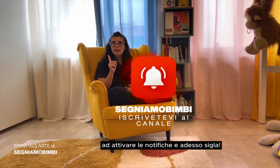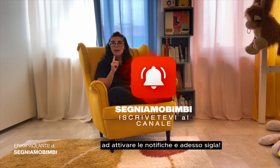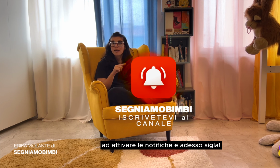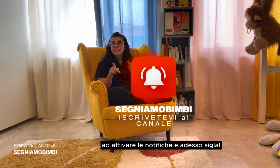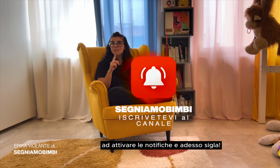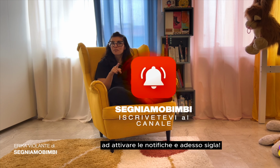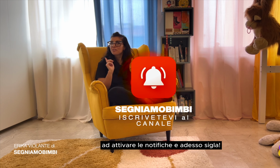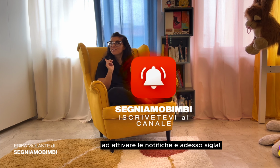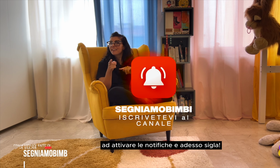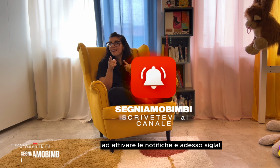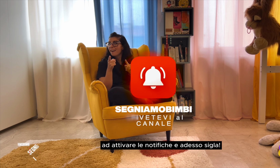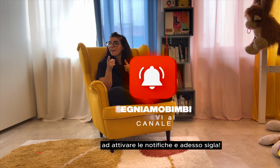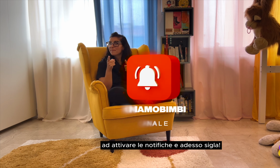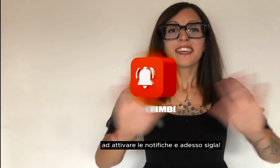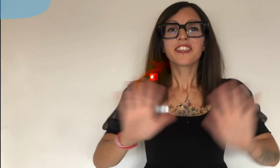e adesso sigla!